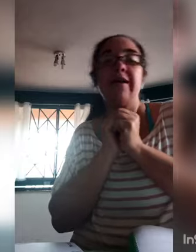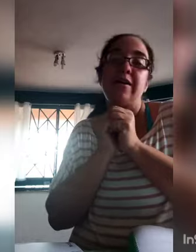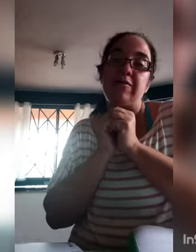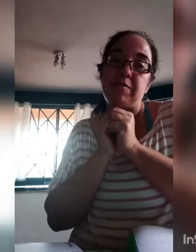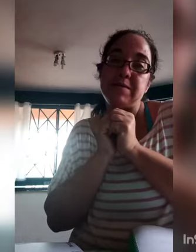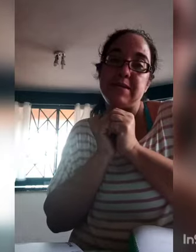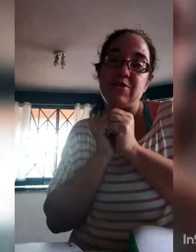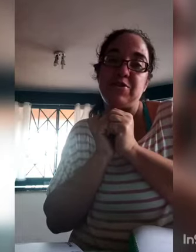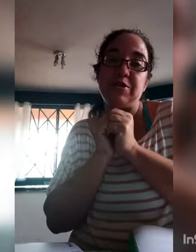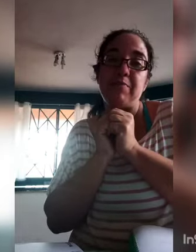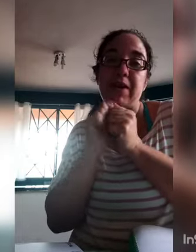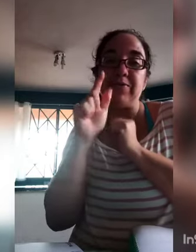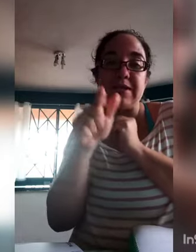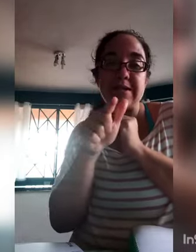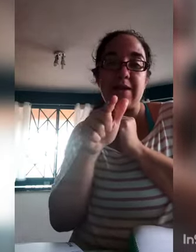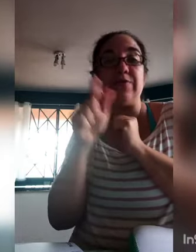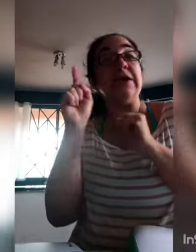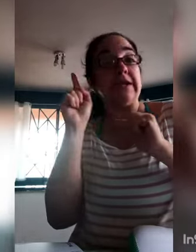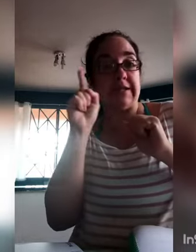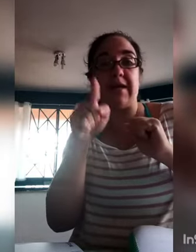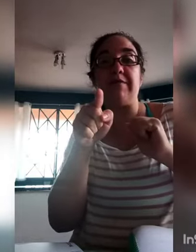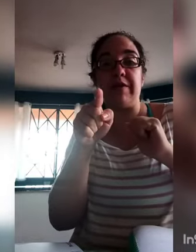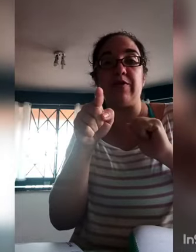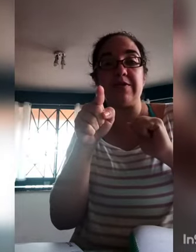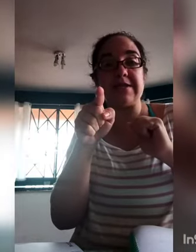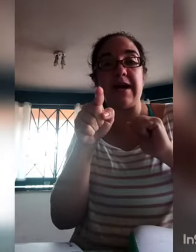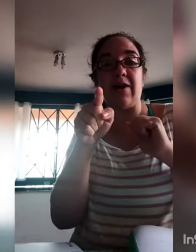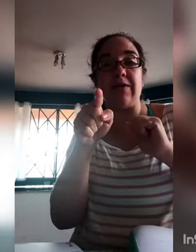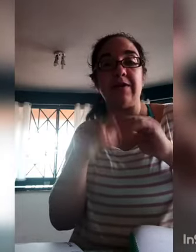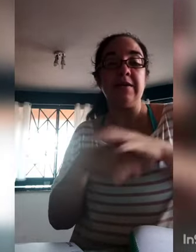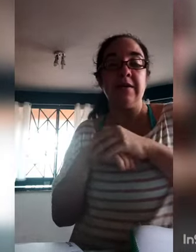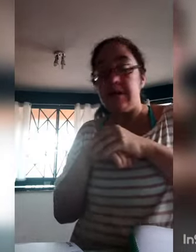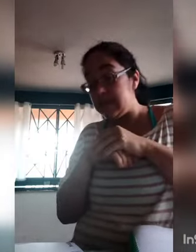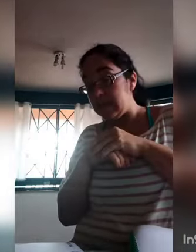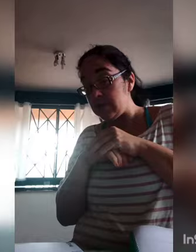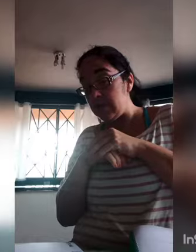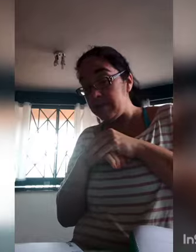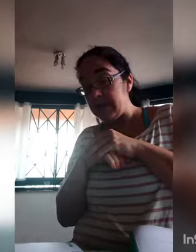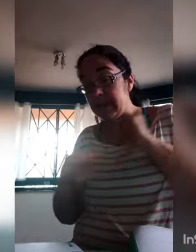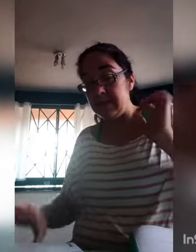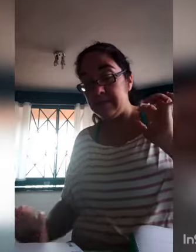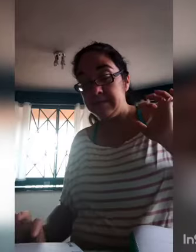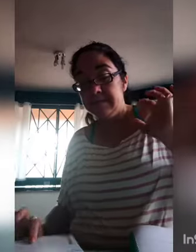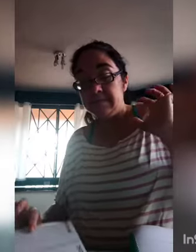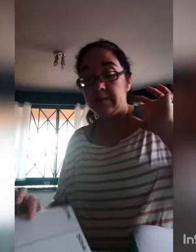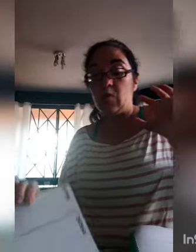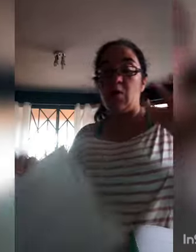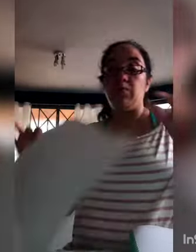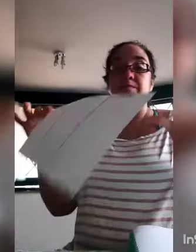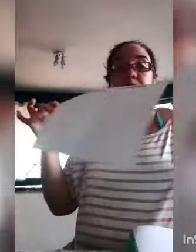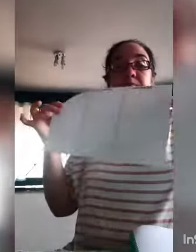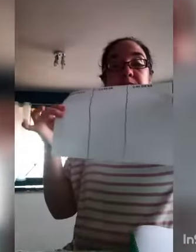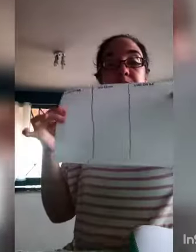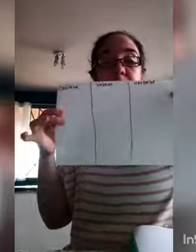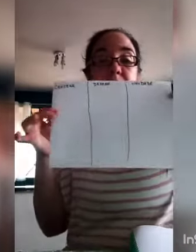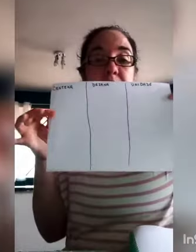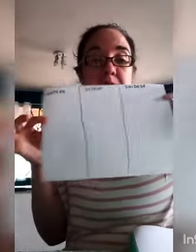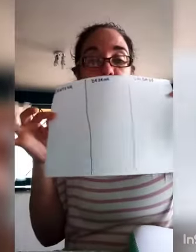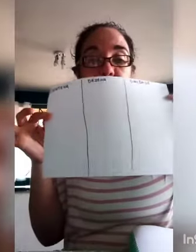e vamos assistir também um desenho que tem a ver com a nossa aula. Esteja também aí com